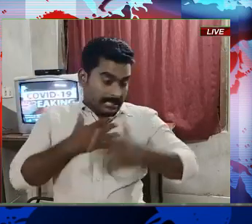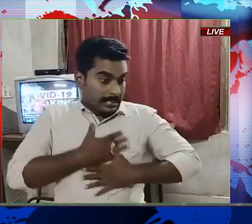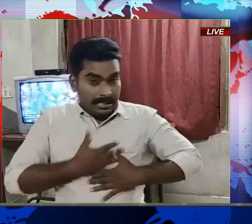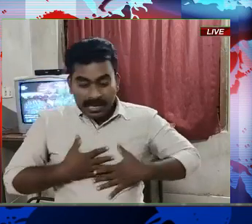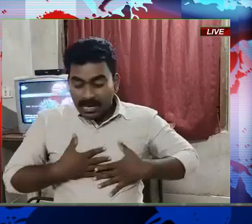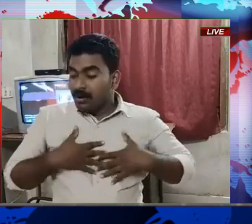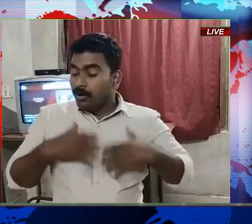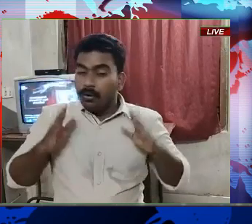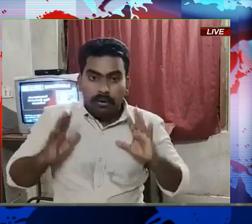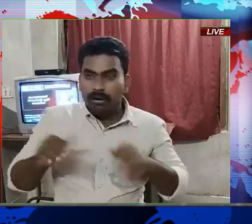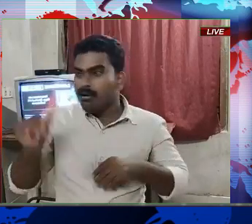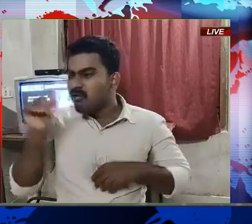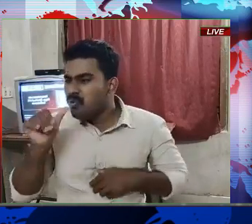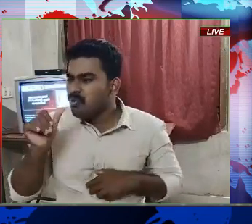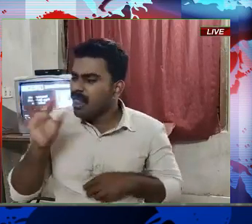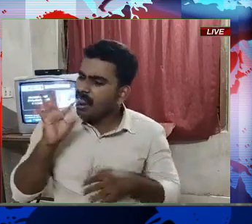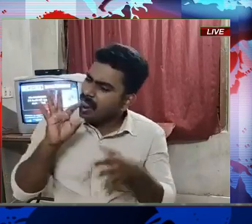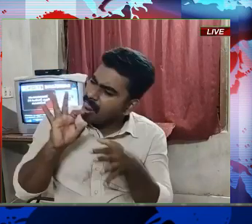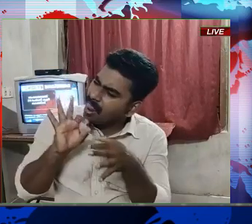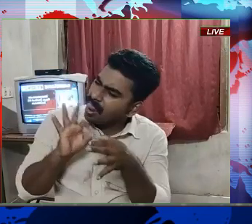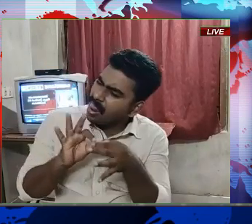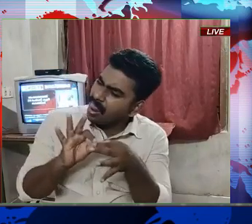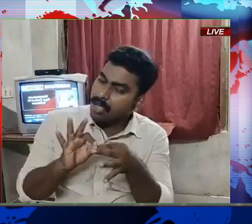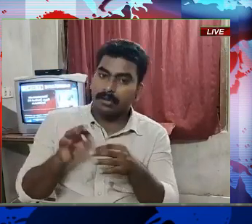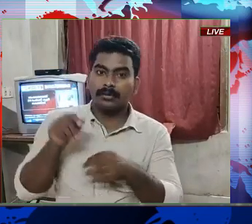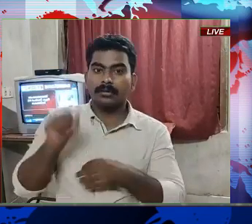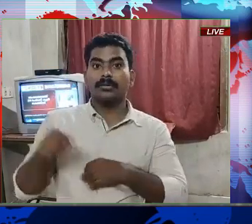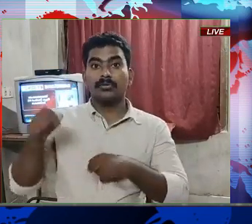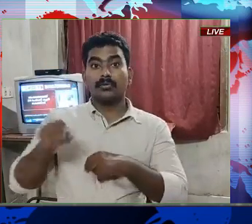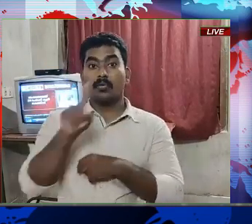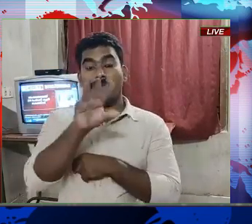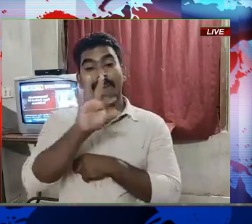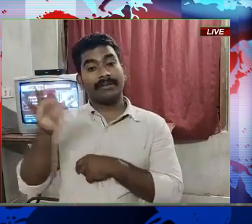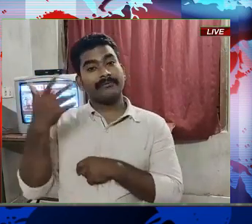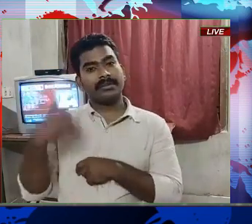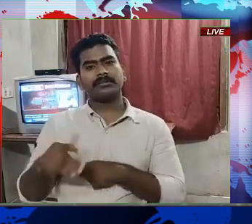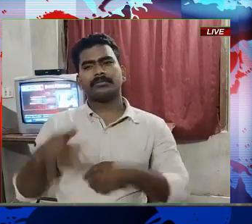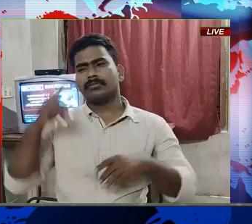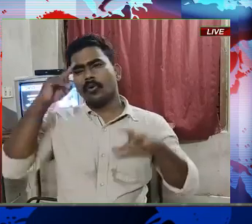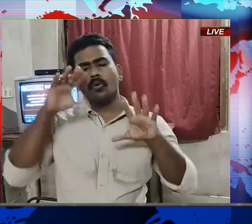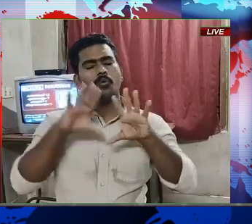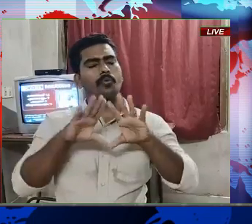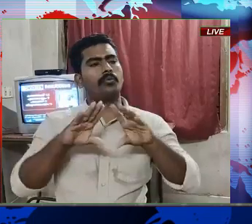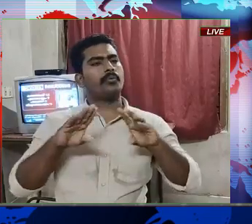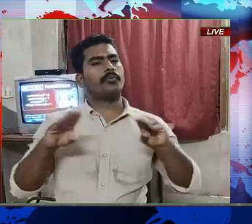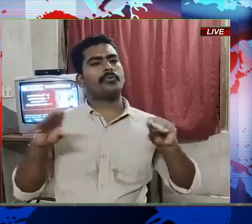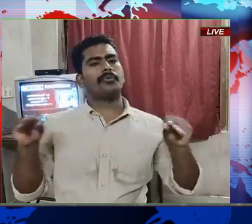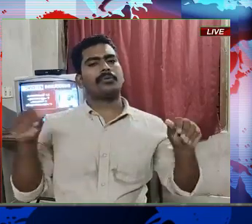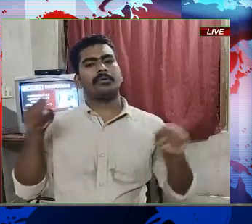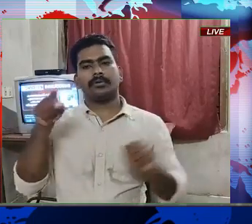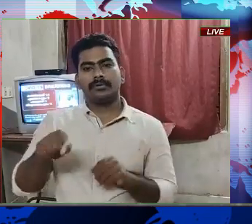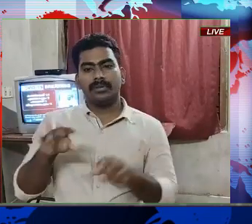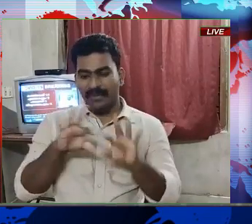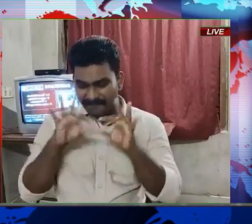ഡിപ്പാർട്ട്മെന്റുകളാണ്. അപ്പോൾ അവരെല്ലാവരും ഇതിൻ്റെ ഭാഗമായി നിൽക്കണം. അതുകൊണ്ടായിരിക്കും അത്തരത്തിലുള്ള നിലപാടുകൾ സ്വീകരിച്ചിട്ടുള്ളത്.